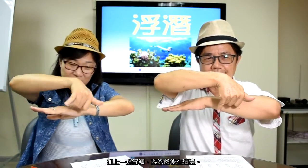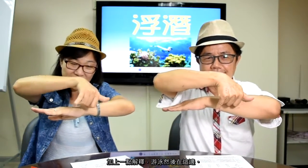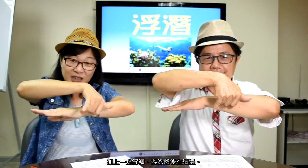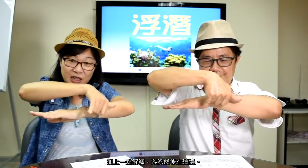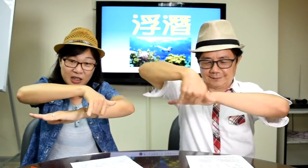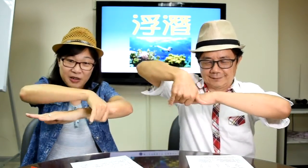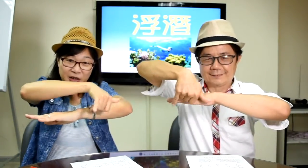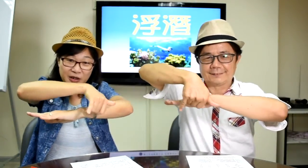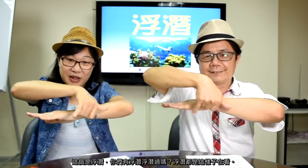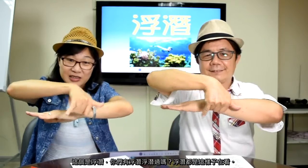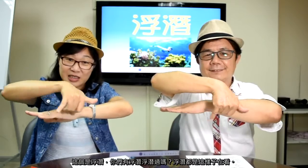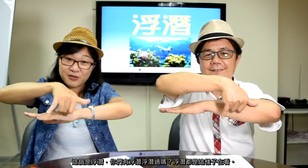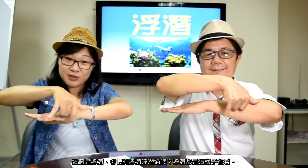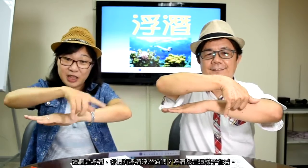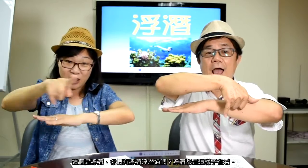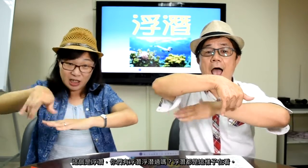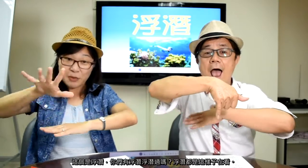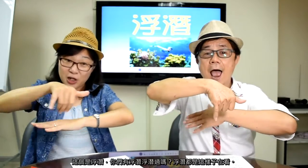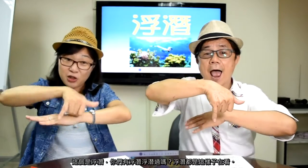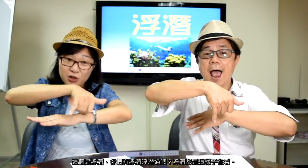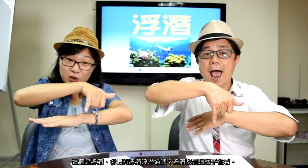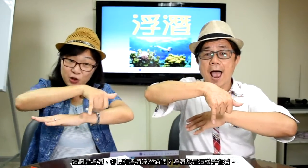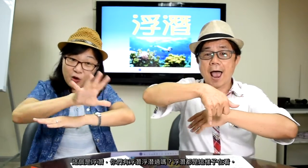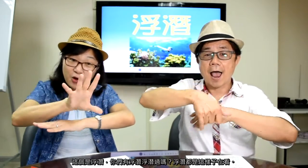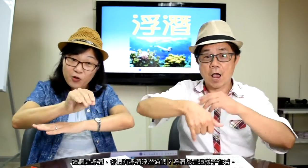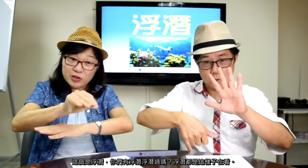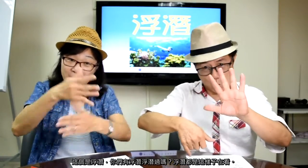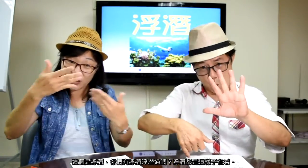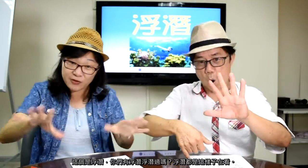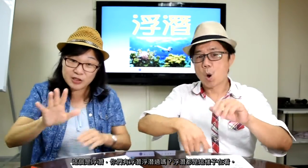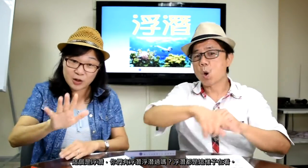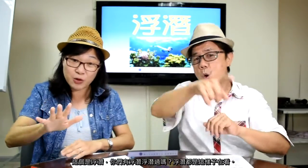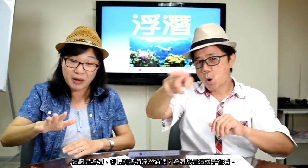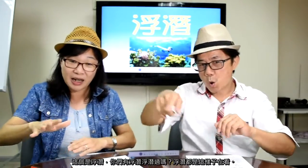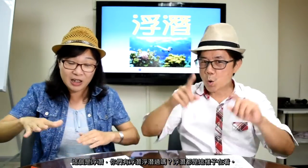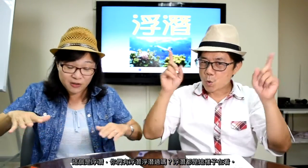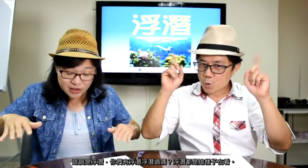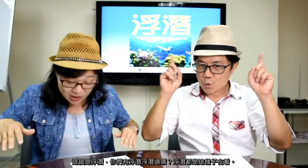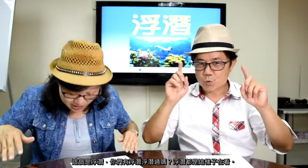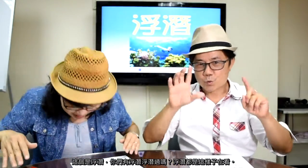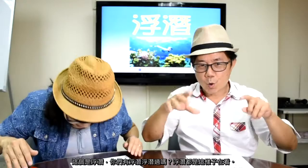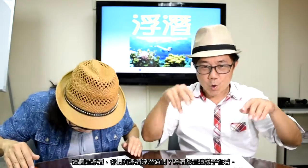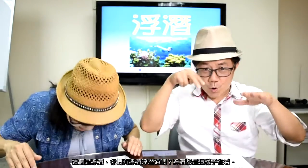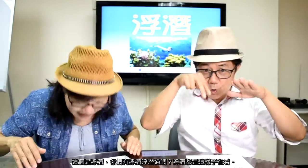边，这个是浮潜，你们。有浮潜，浮潜过吗？浮潜都是这样子在